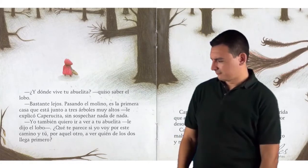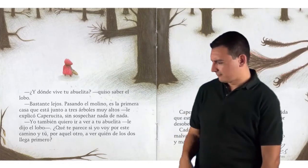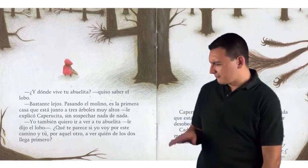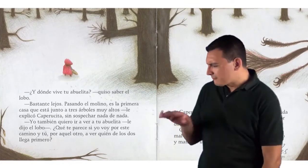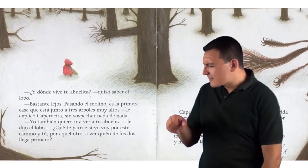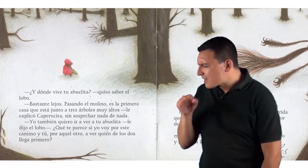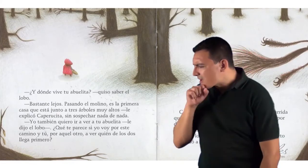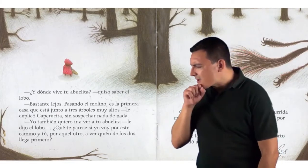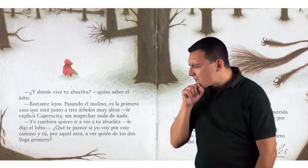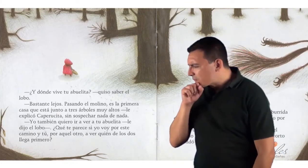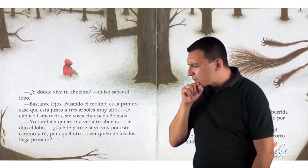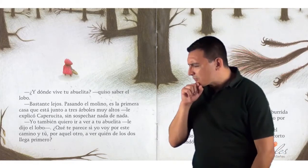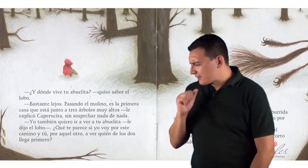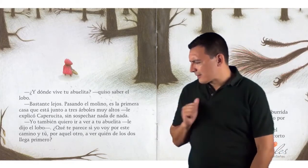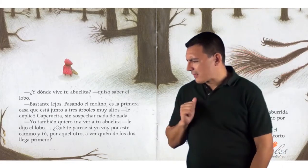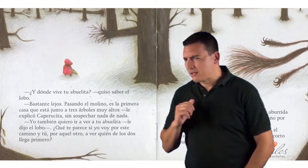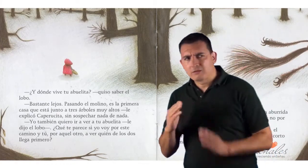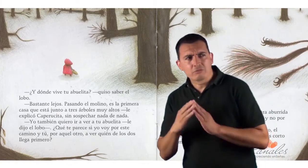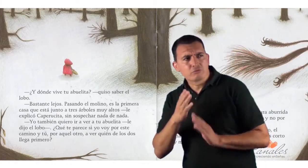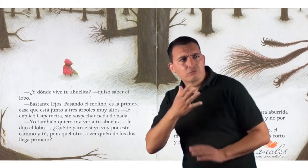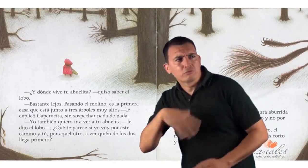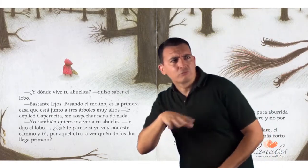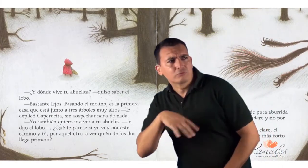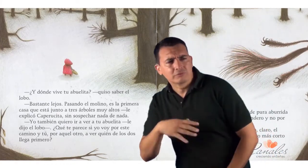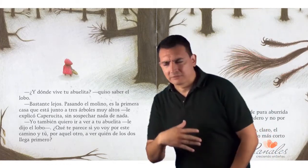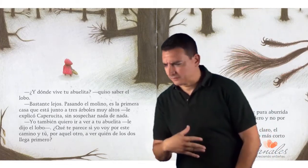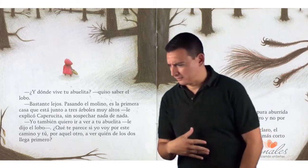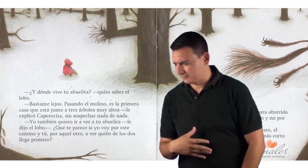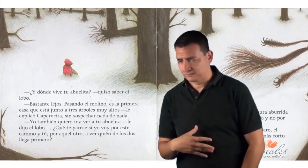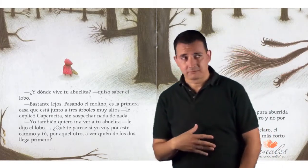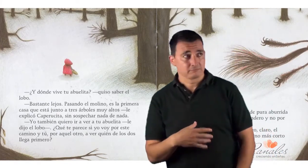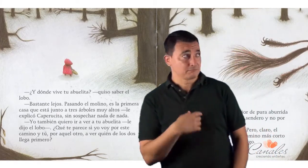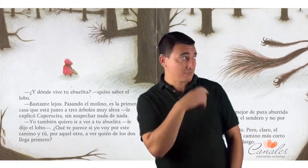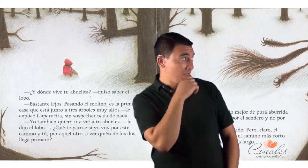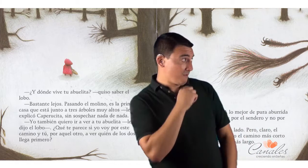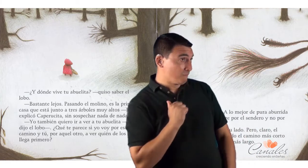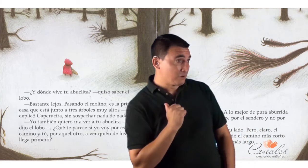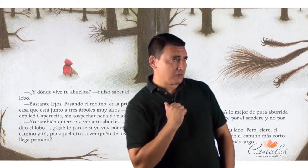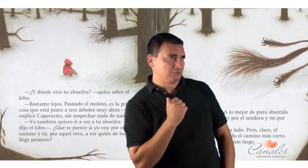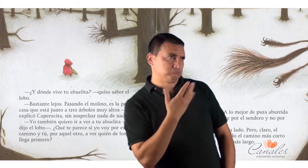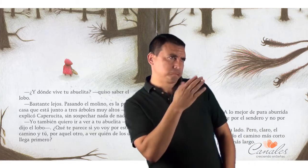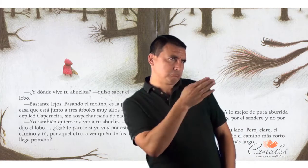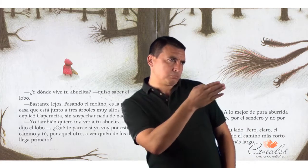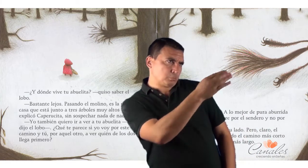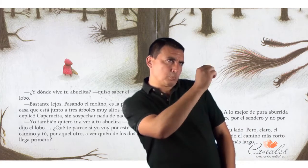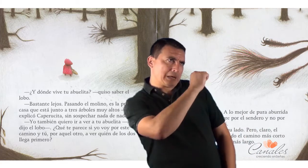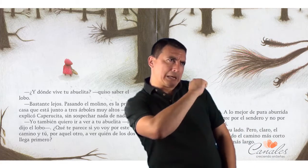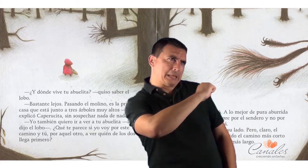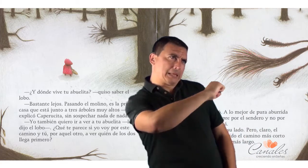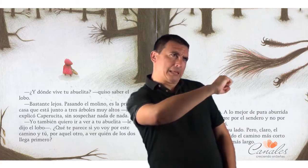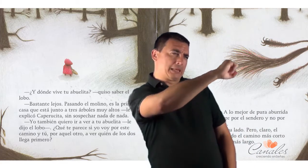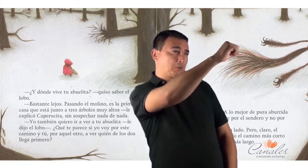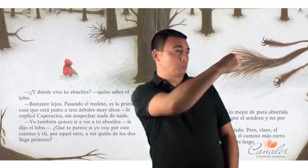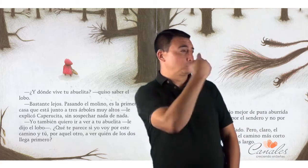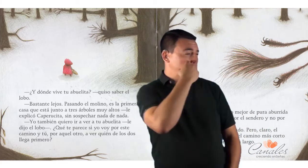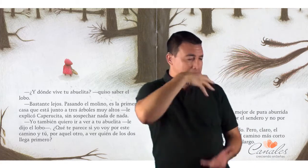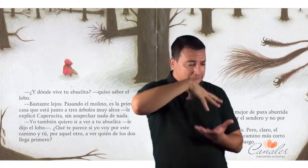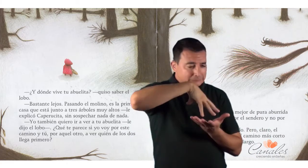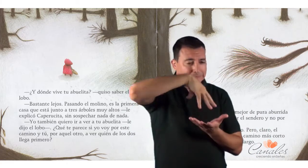¿Y dónde vive tu abuelita? Quiso saber el lobo. Bastante lejos. Pasando el